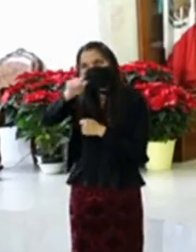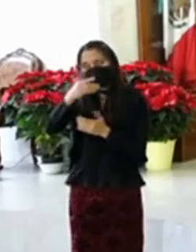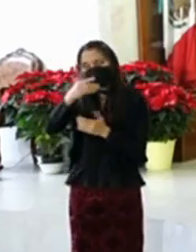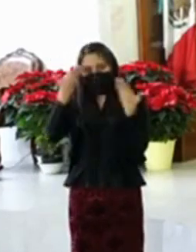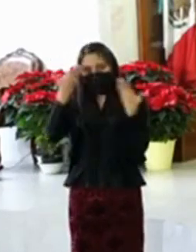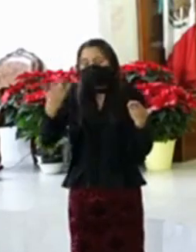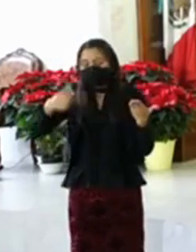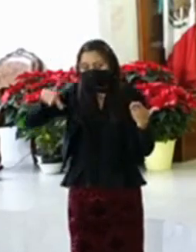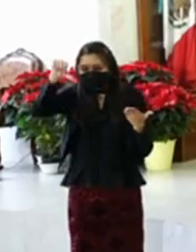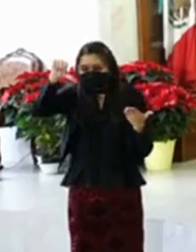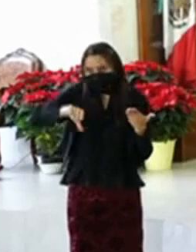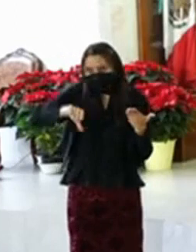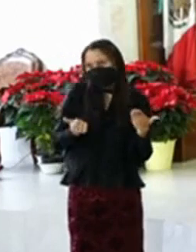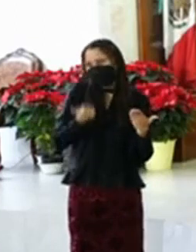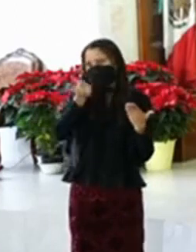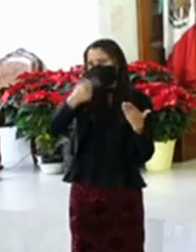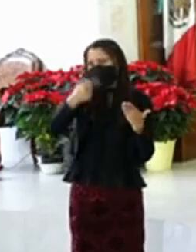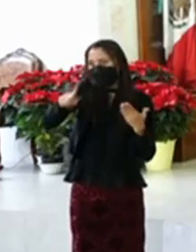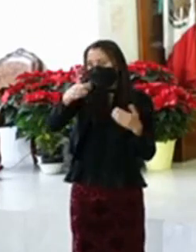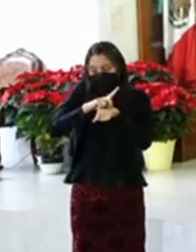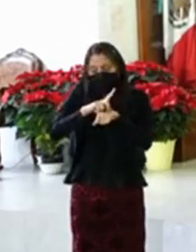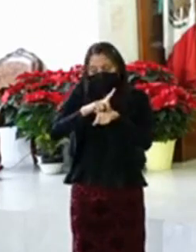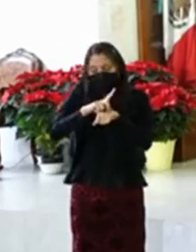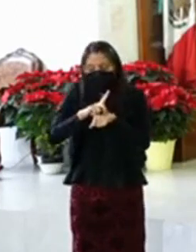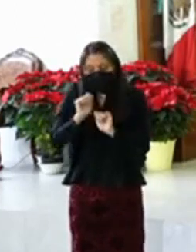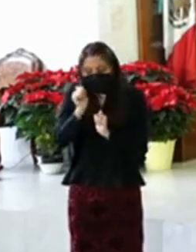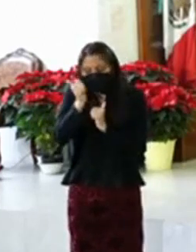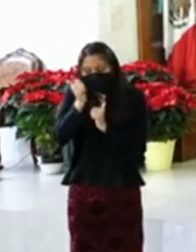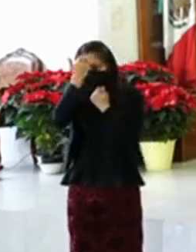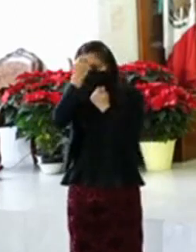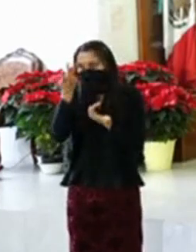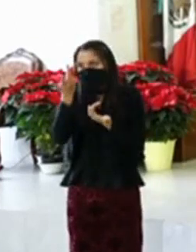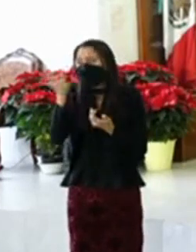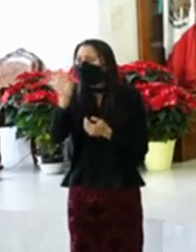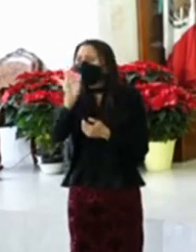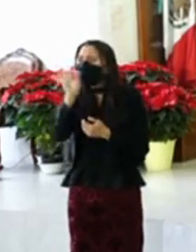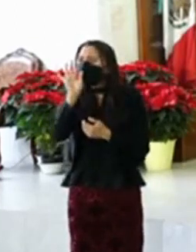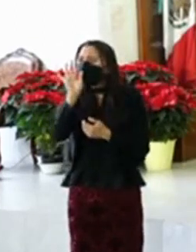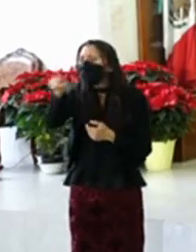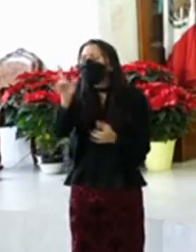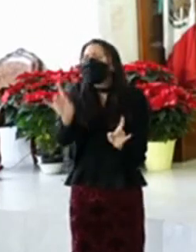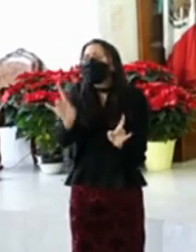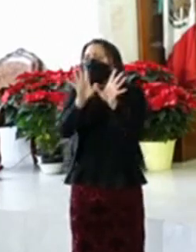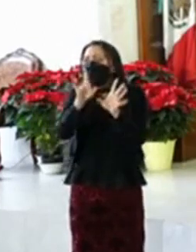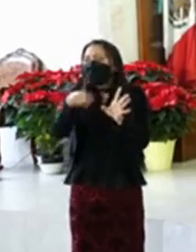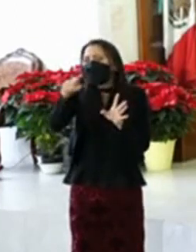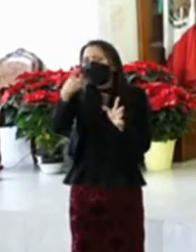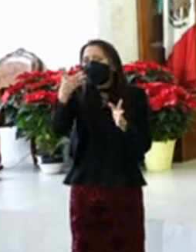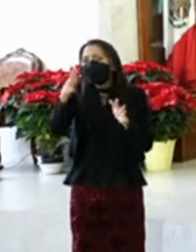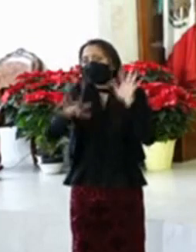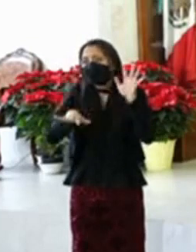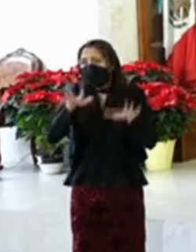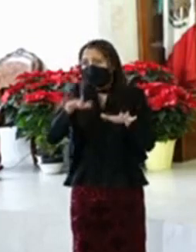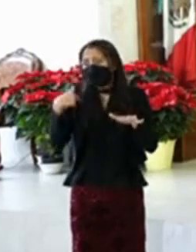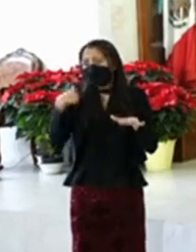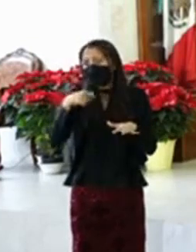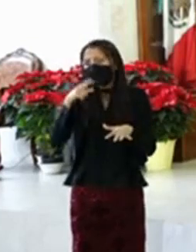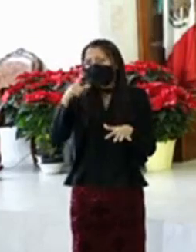vida. Si por alguna razón lo tuviste y se fue de tu corazón, inclusive por tu